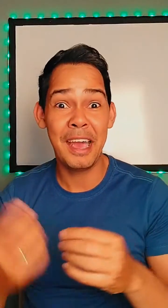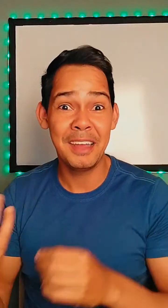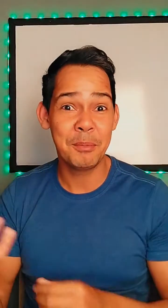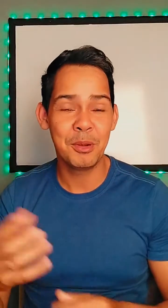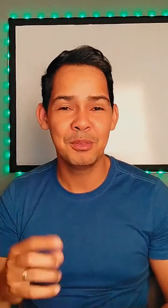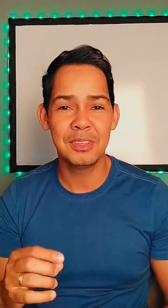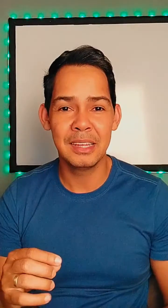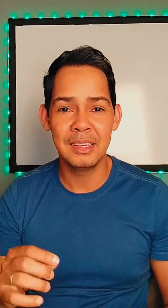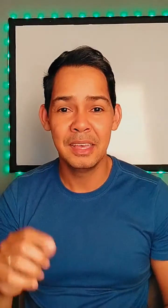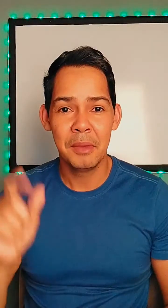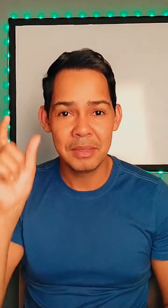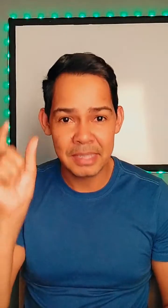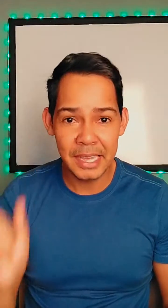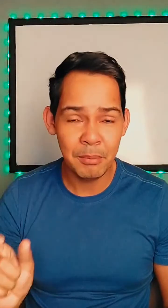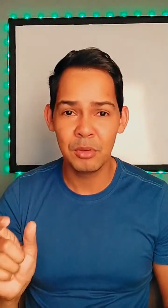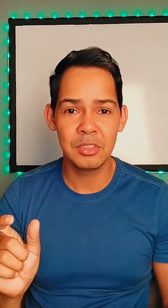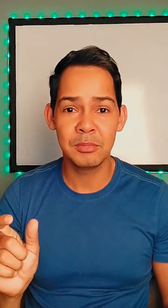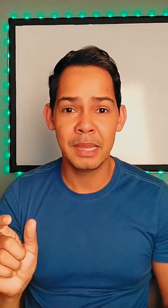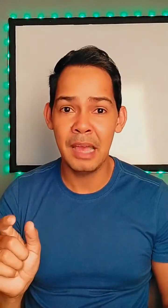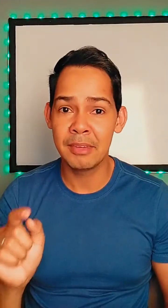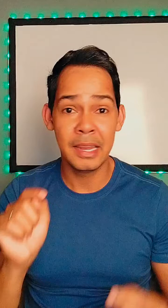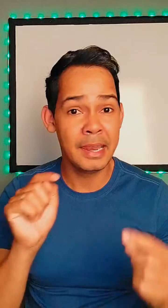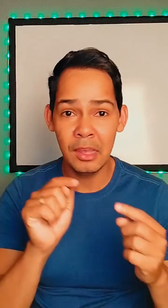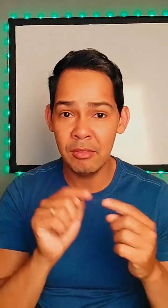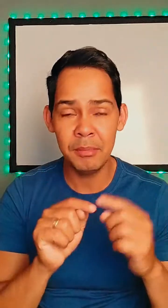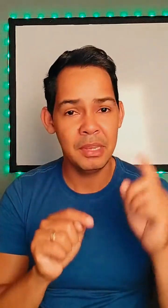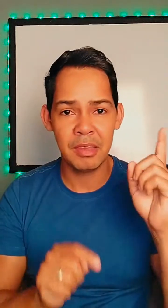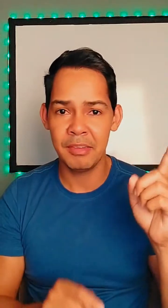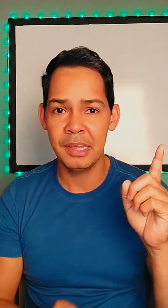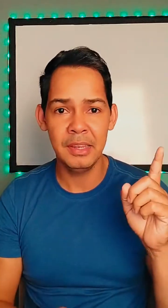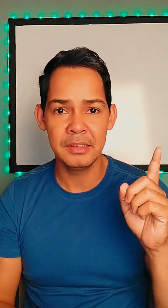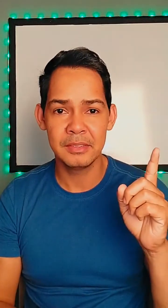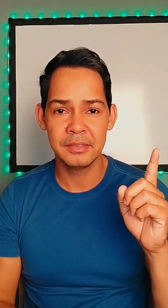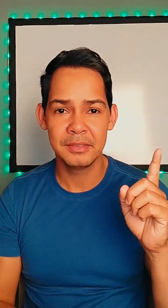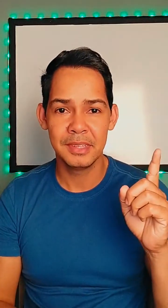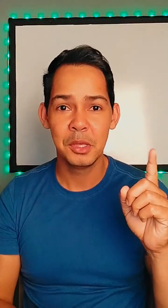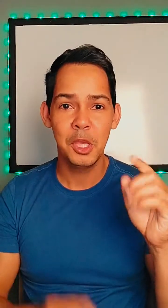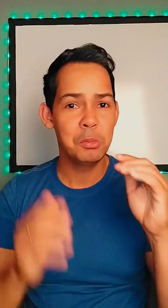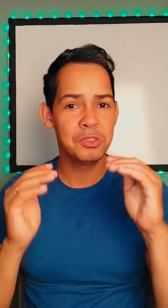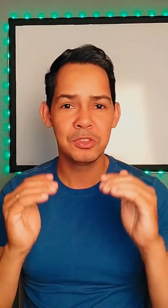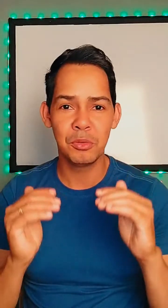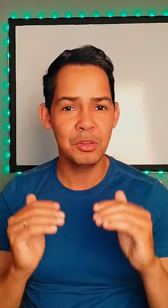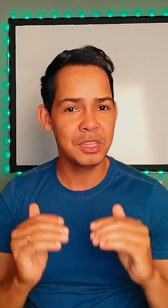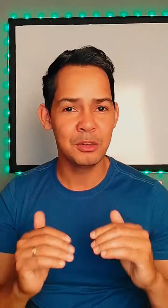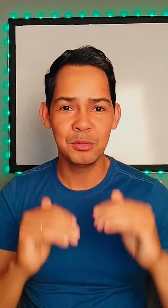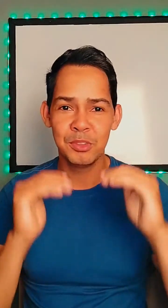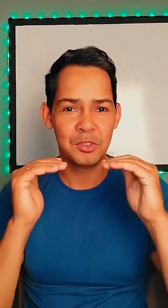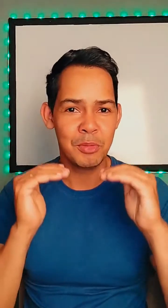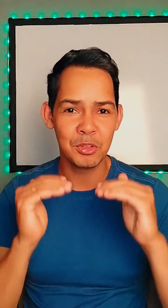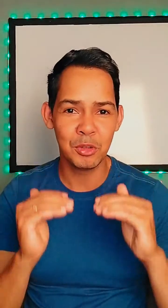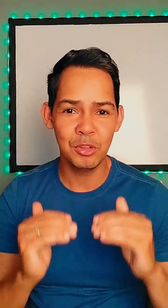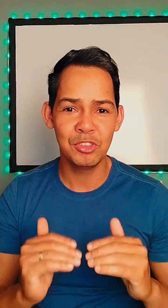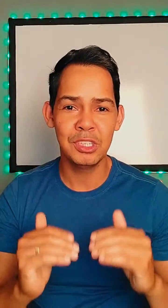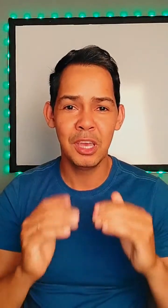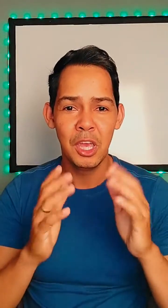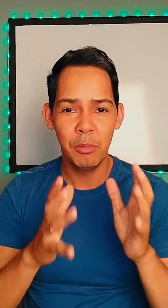a pronúncia dela aqui. Mas aquela pronúncia de palavra não vai me levar a falar inglês. Eu preciso ter um roteiro, eu preciso ter uma metodologia, eu preciso ter